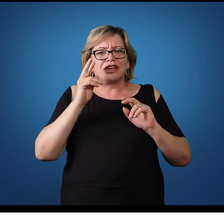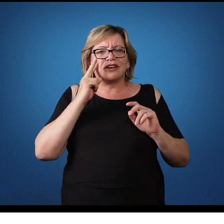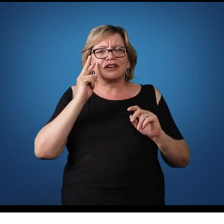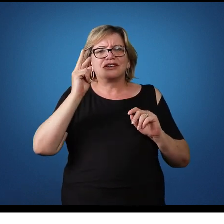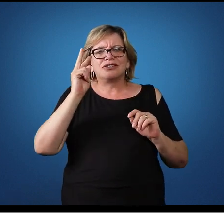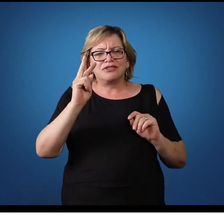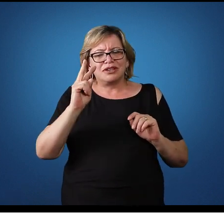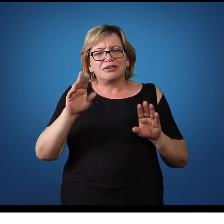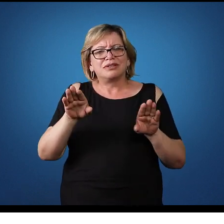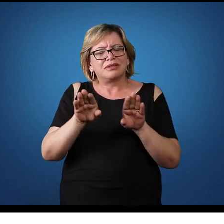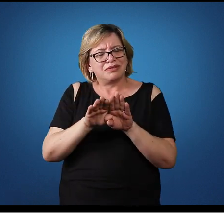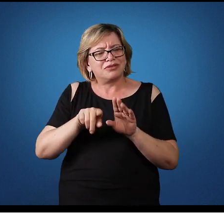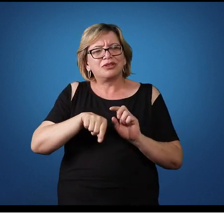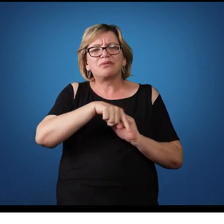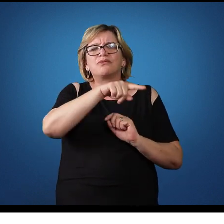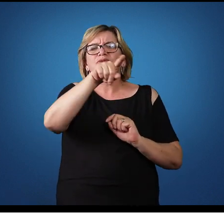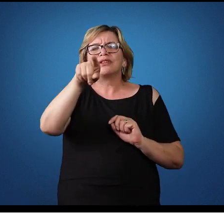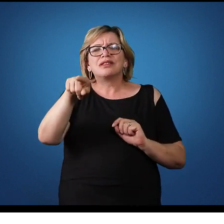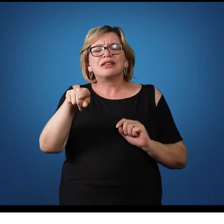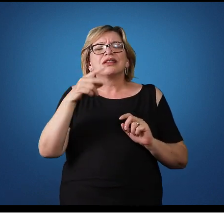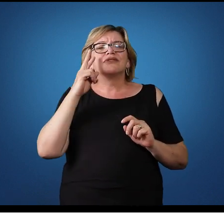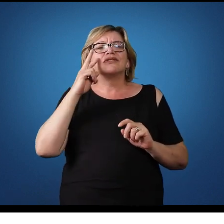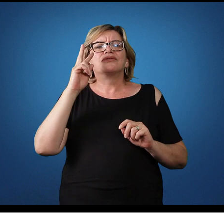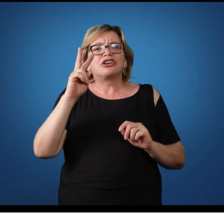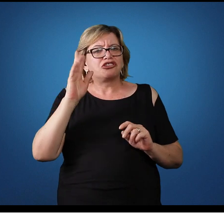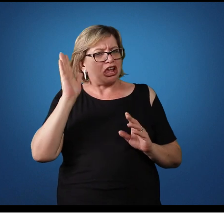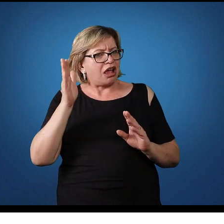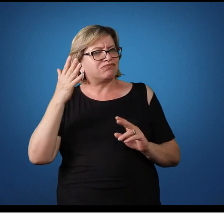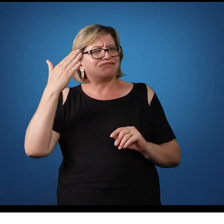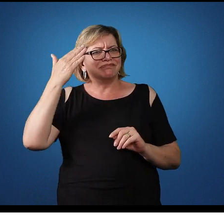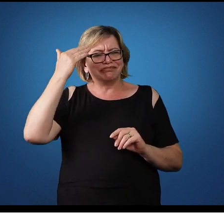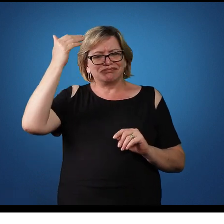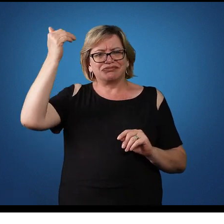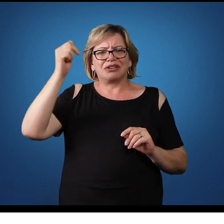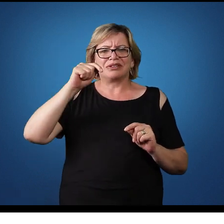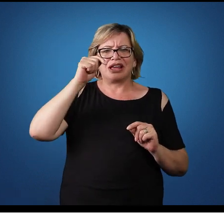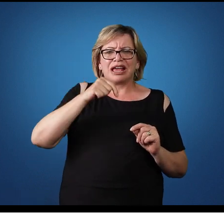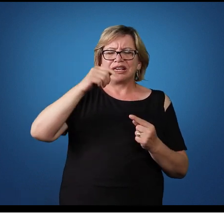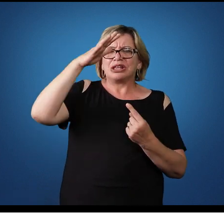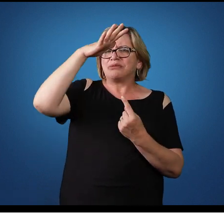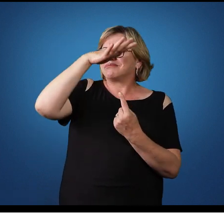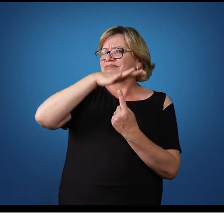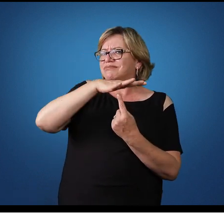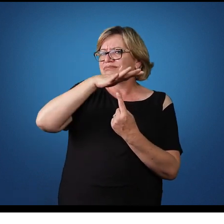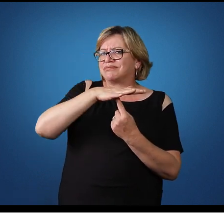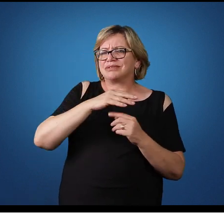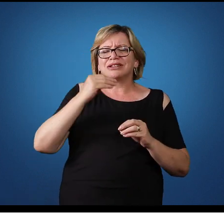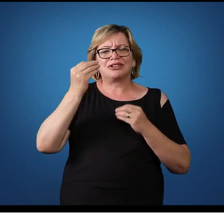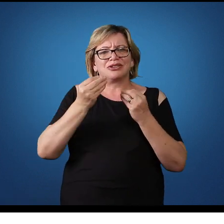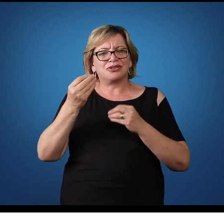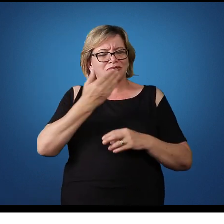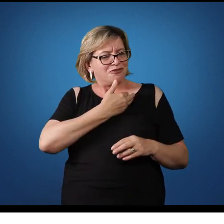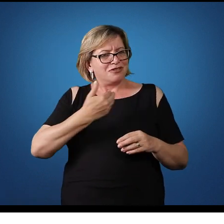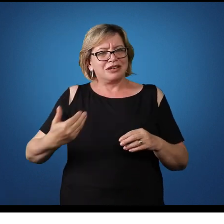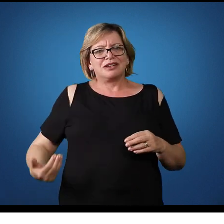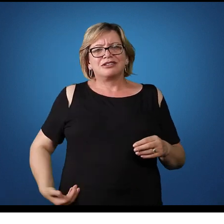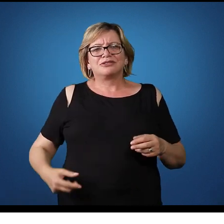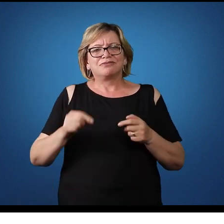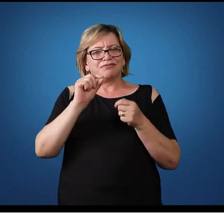ao longo dessas aulas, foram, por exemplo, ganhadoras de prêmios dos Salões Paranaenses de Arte, realizados pelo governo do